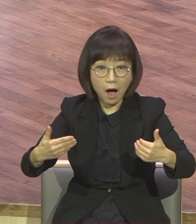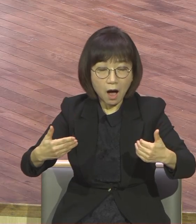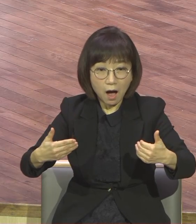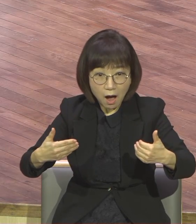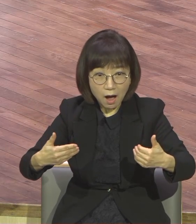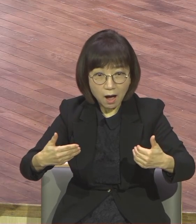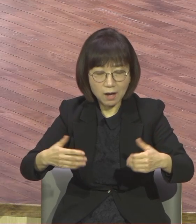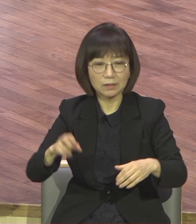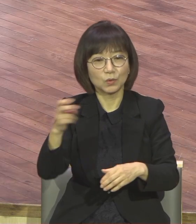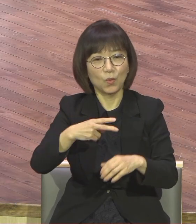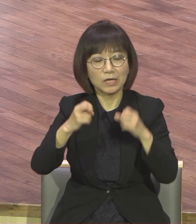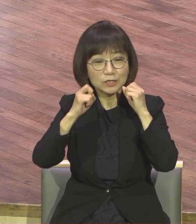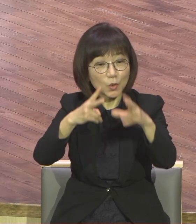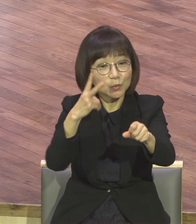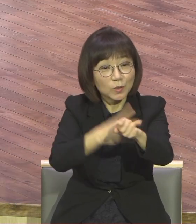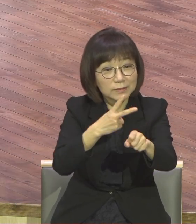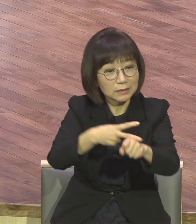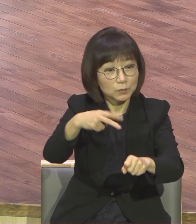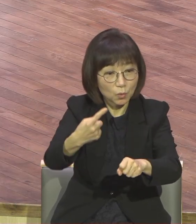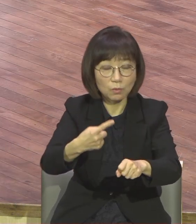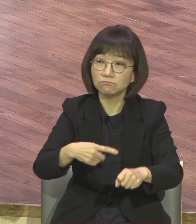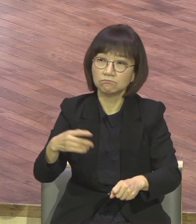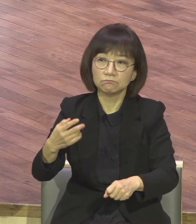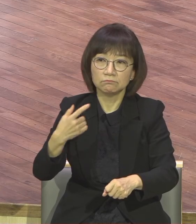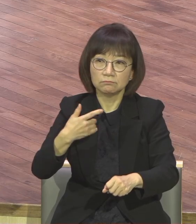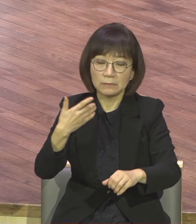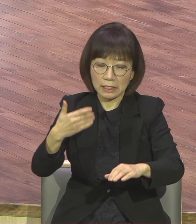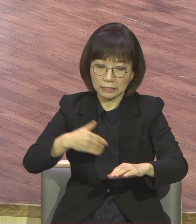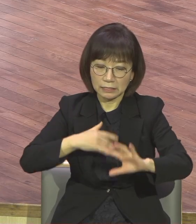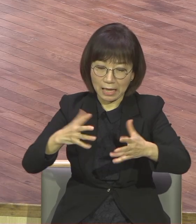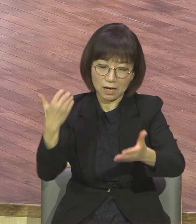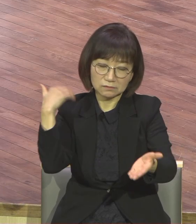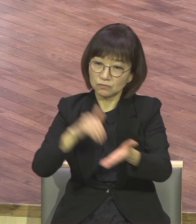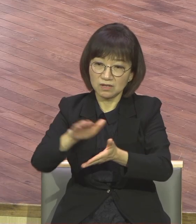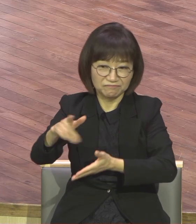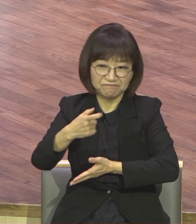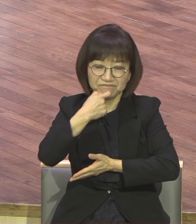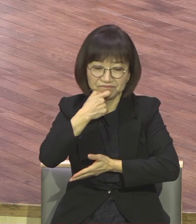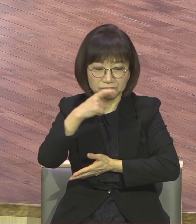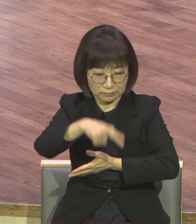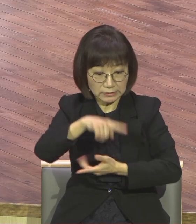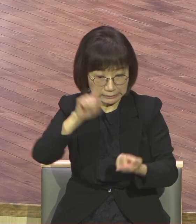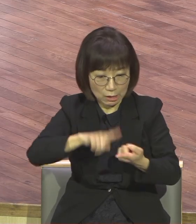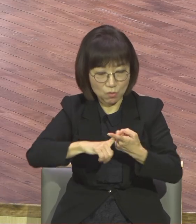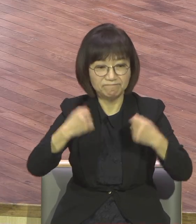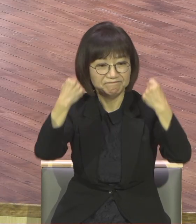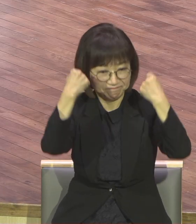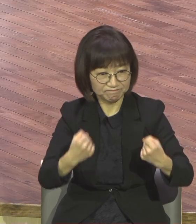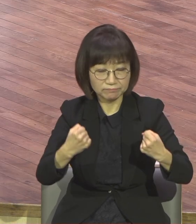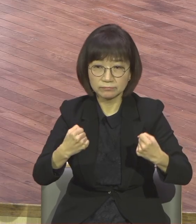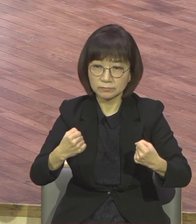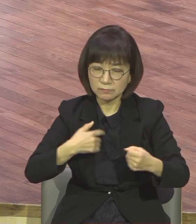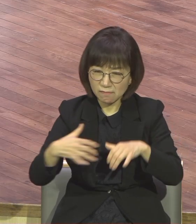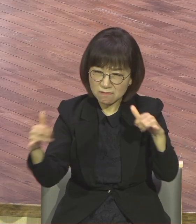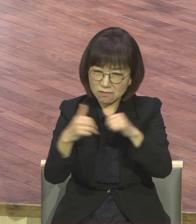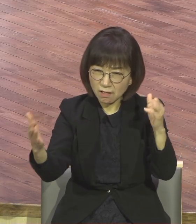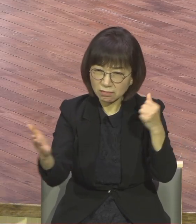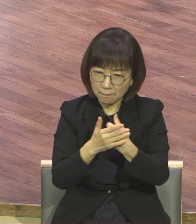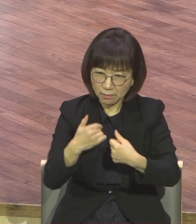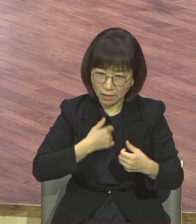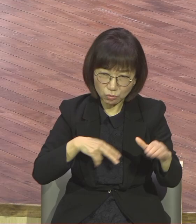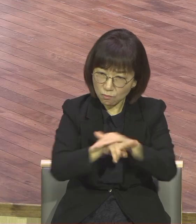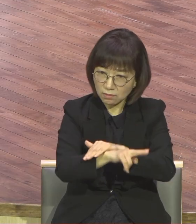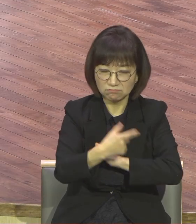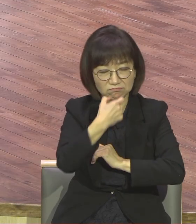선교사 중에도 지금 또 목숨 걸고 안 나와요. 거기서 같이 선교하러 와가지고 전쟁 나갔다고 도망갈 수 있냐? 난 여기서 같이